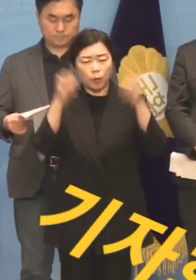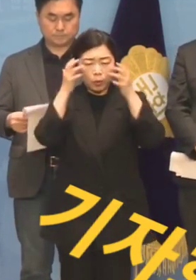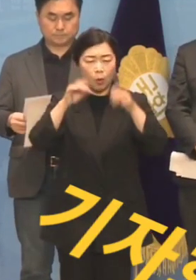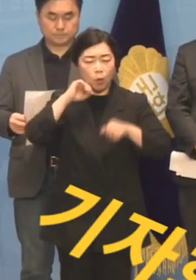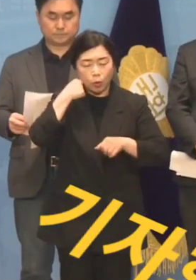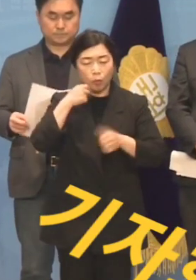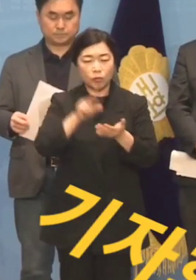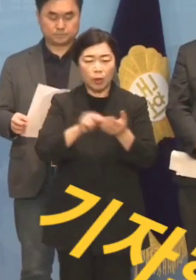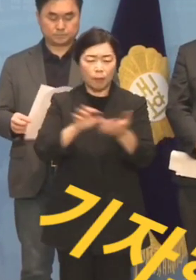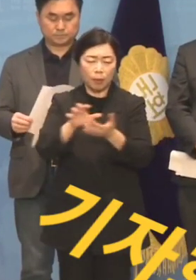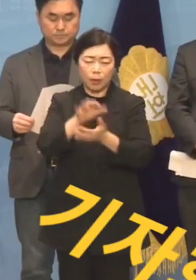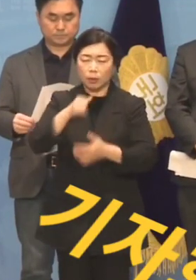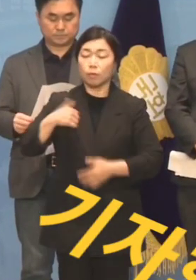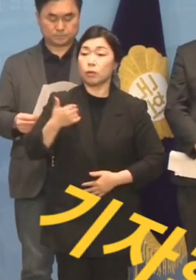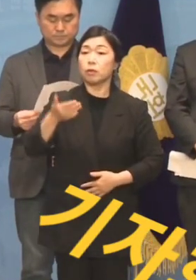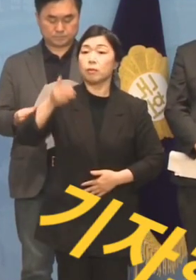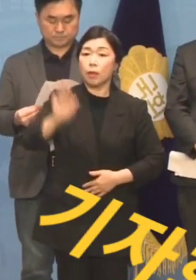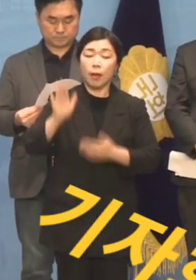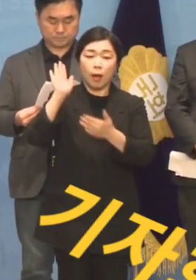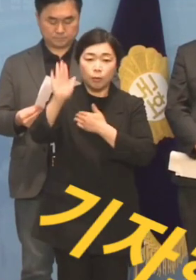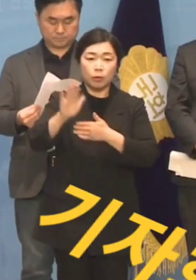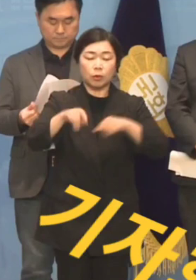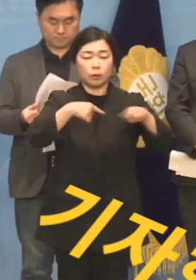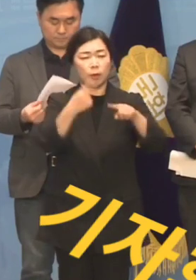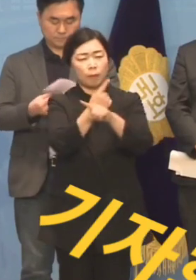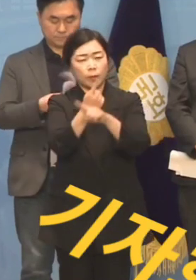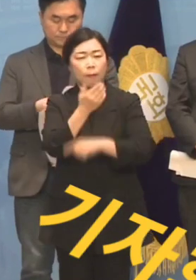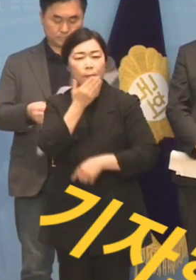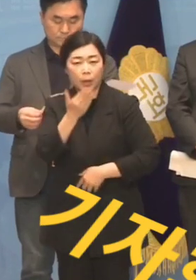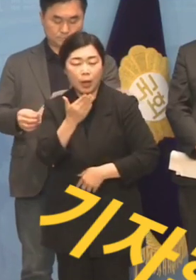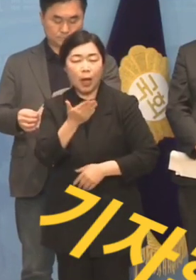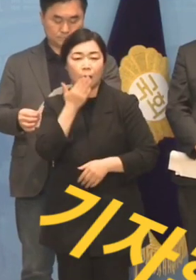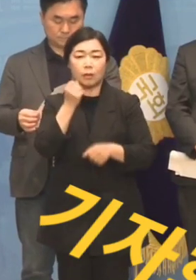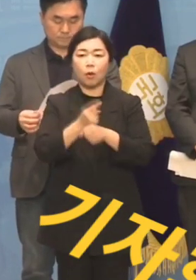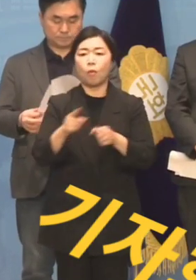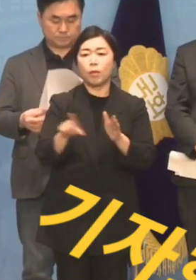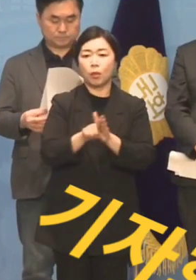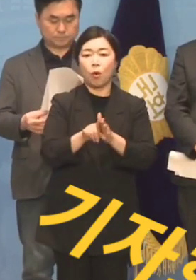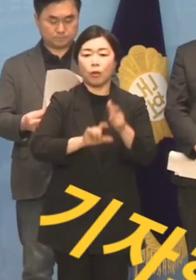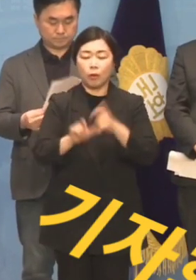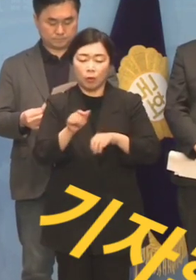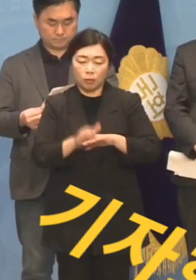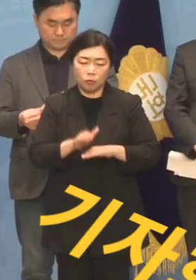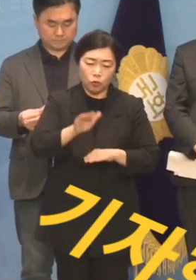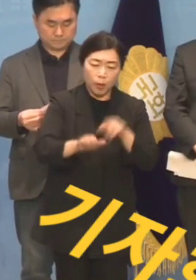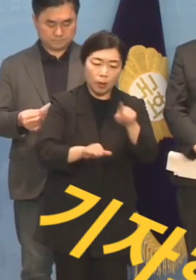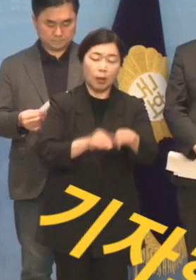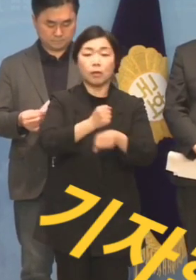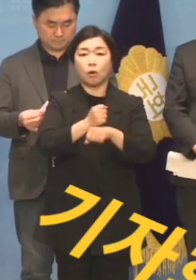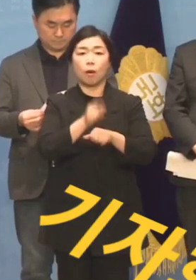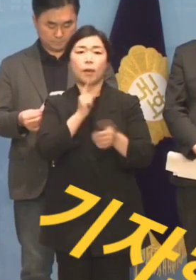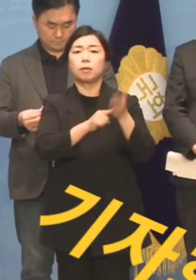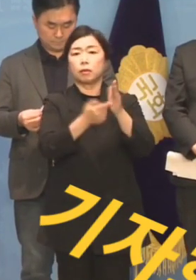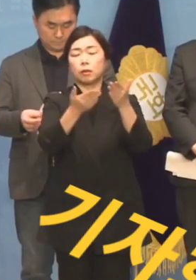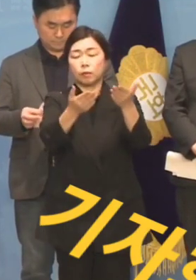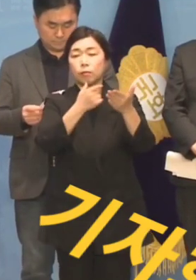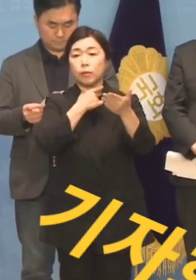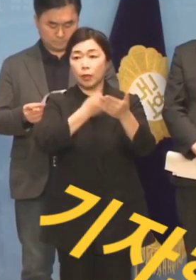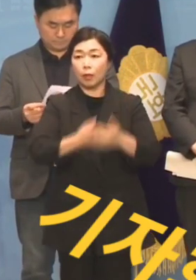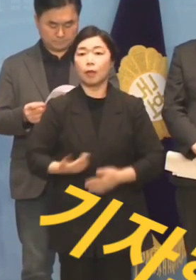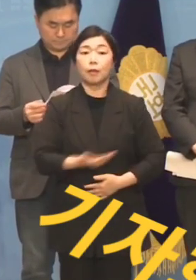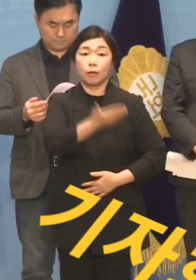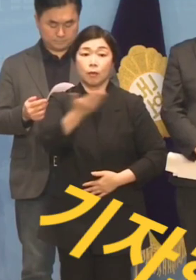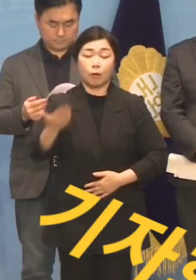진통을 겪더라도 정치의 가능성을 믿고 앞으로 한 발 더 나아가자고 말씀드리고 싶습니다. 언론인